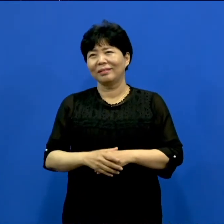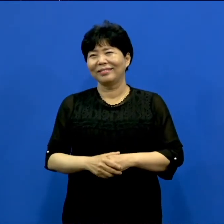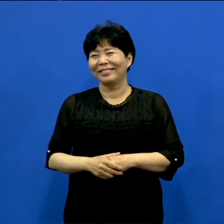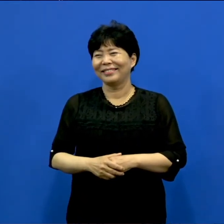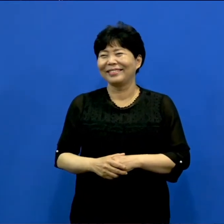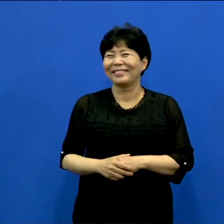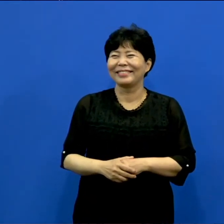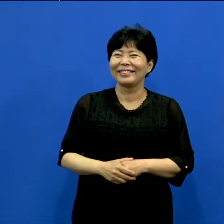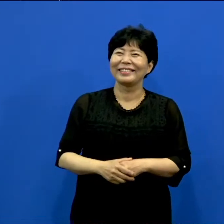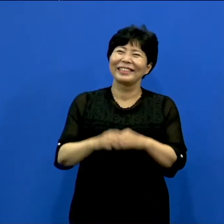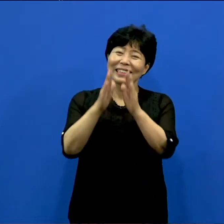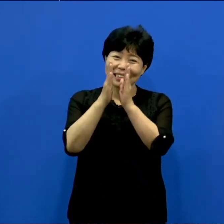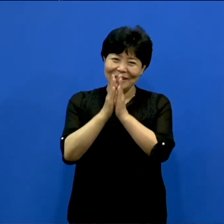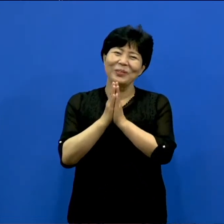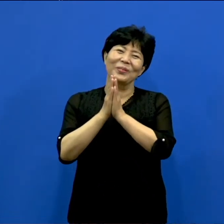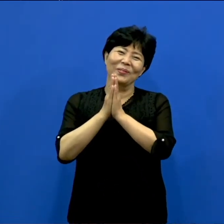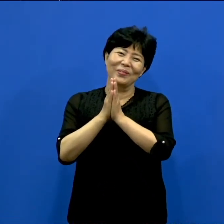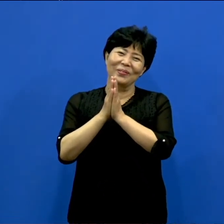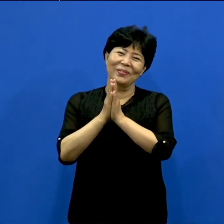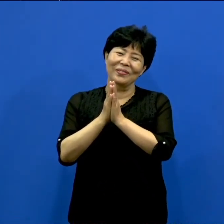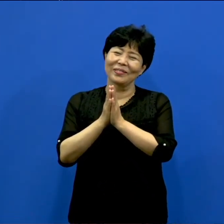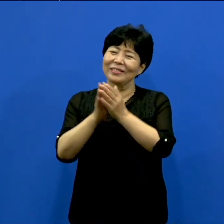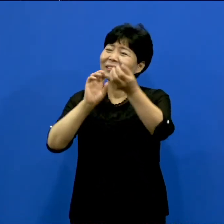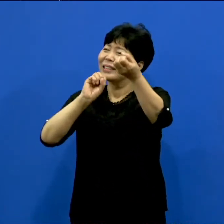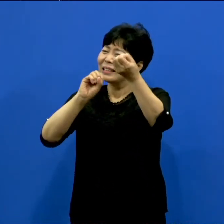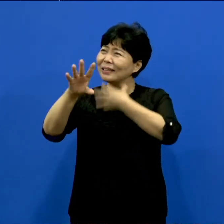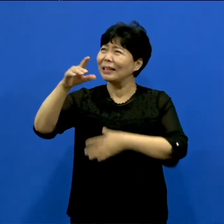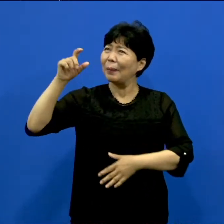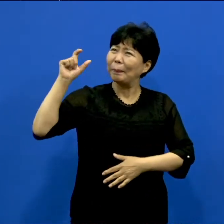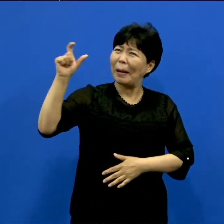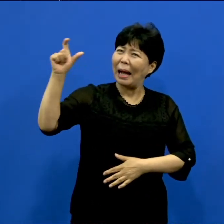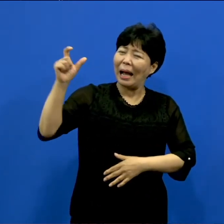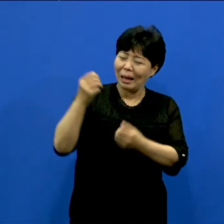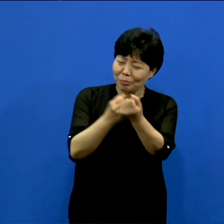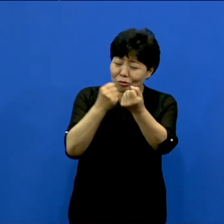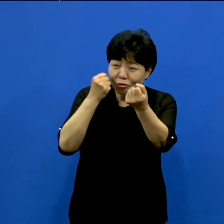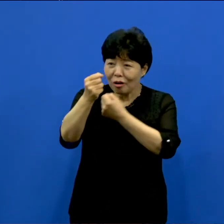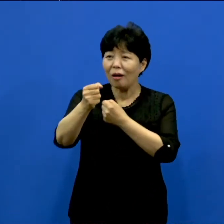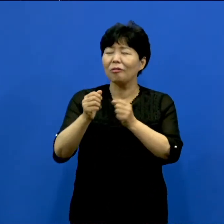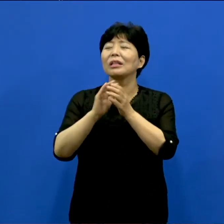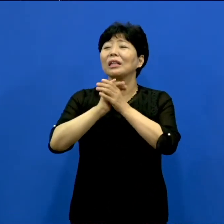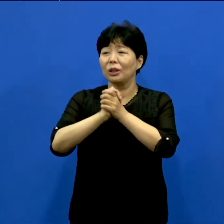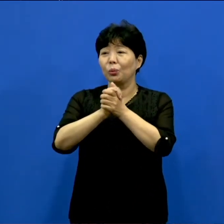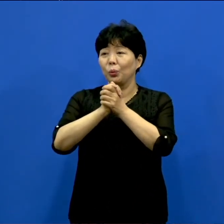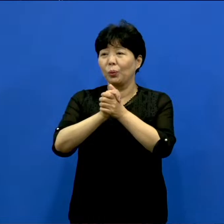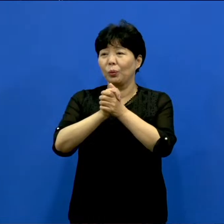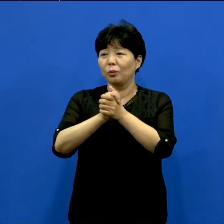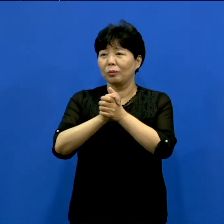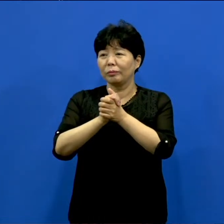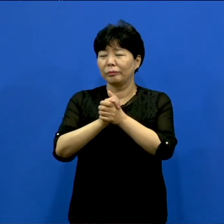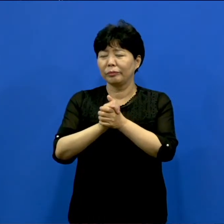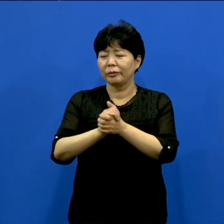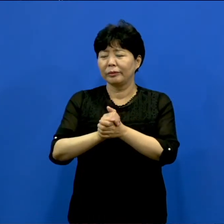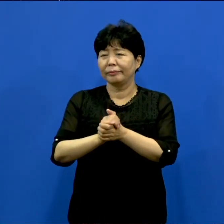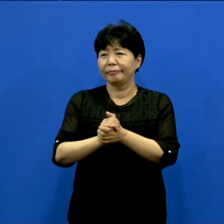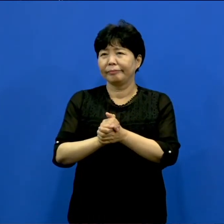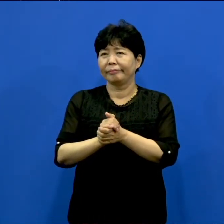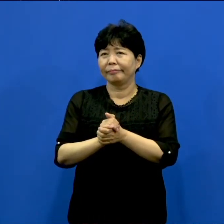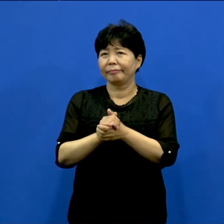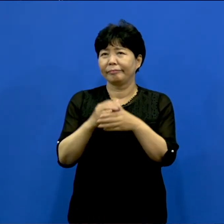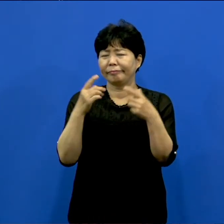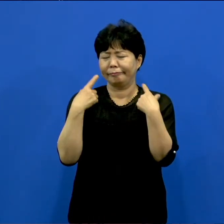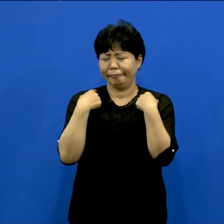그러니까 이게 기도하는 거예요. 그냥 응답이 없어도 기도하는 거예요. 그리고 자기의 기도의 자리를 지키는 거예요. 저는 그 주의예요. 막